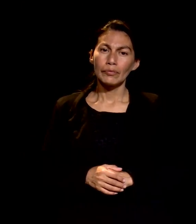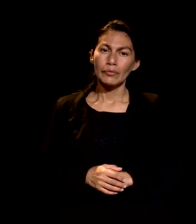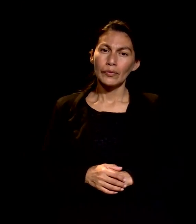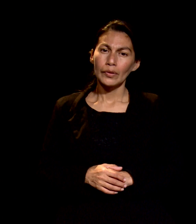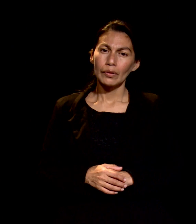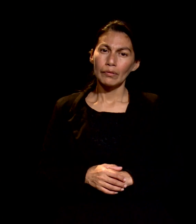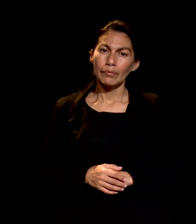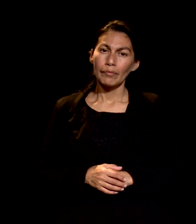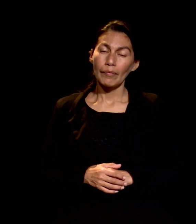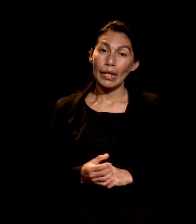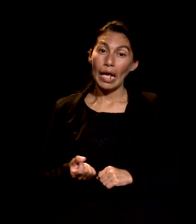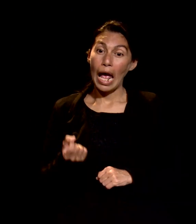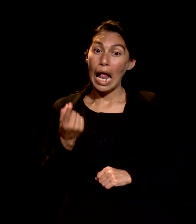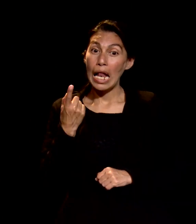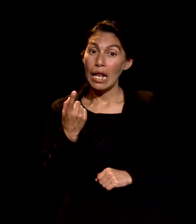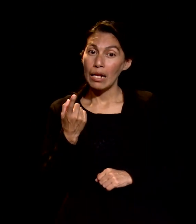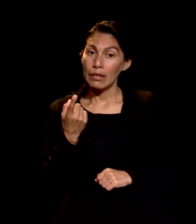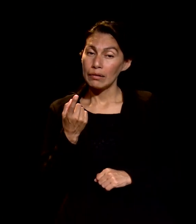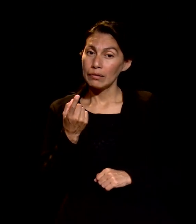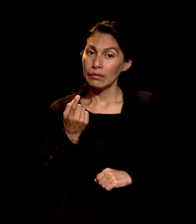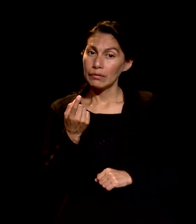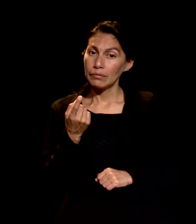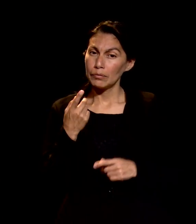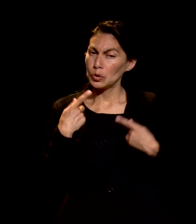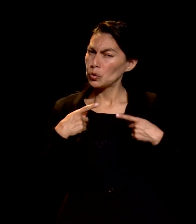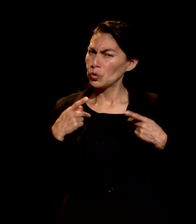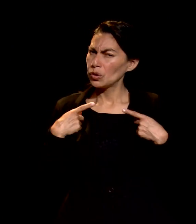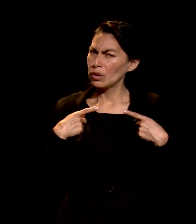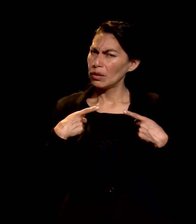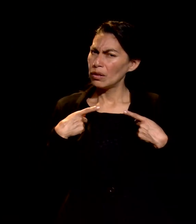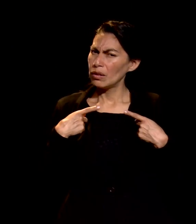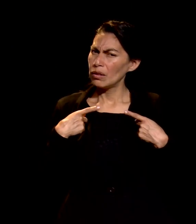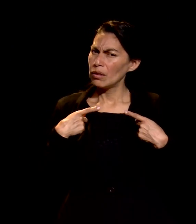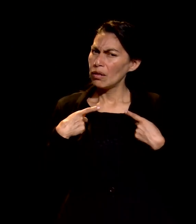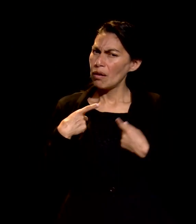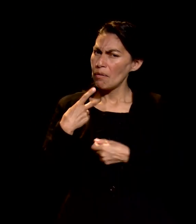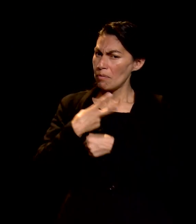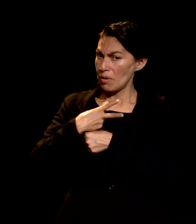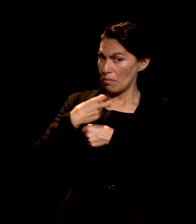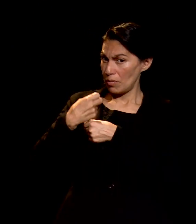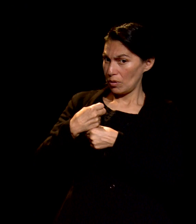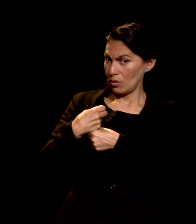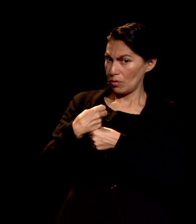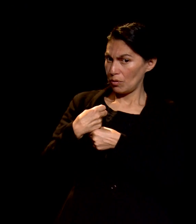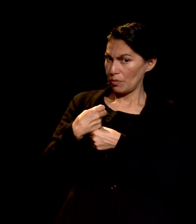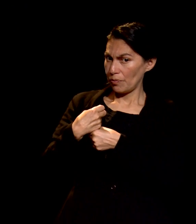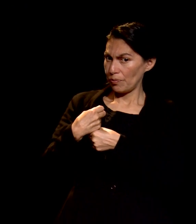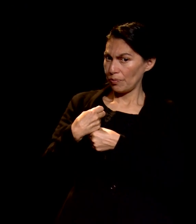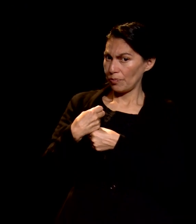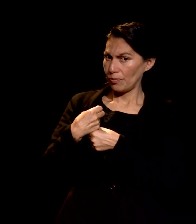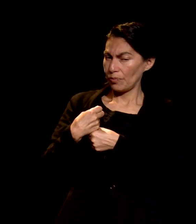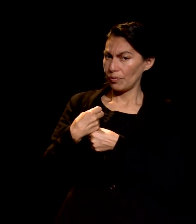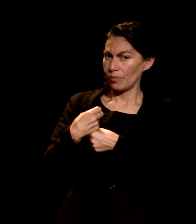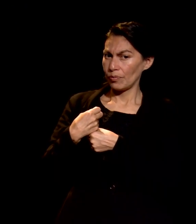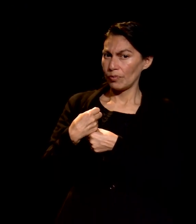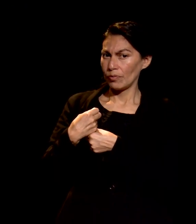alguien me invitó para que yo fuera a estudiar